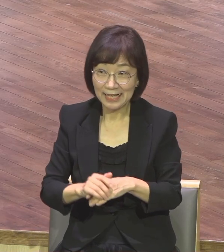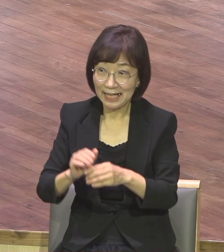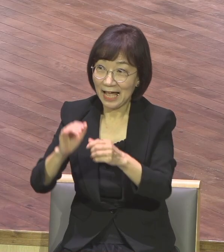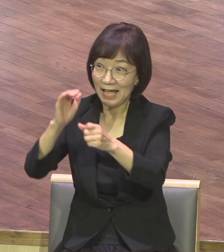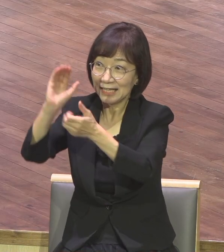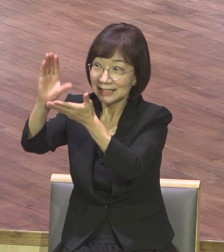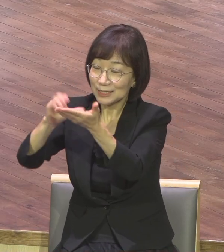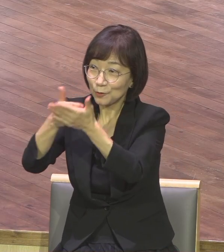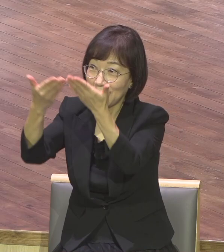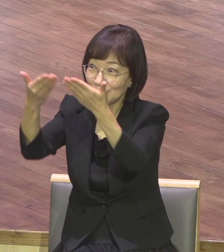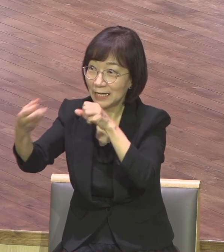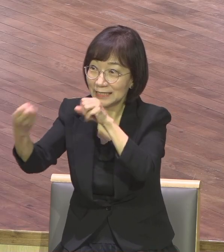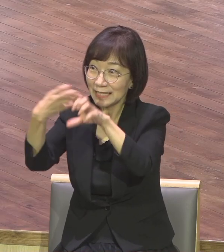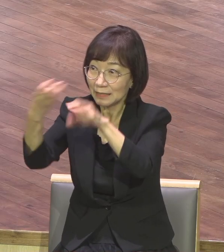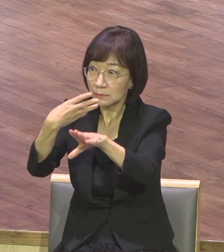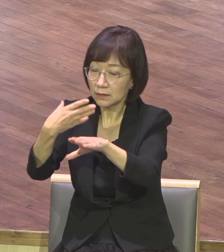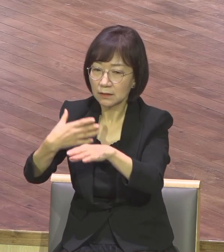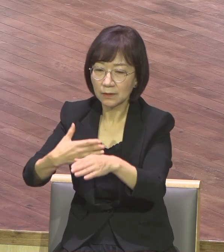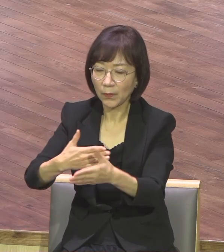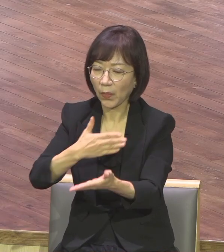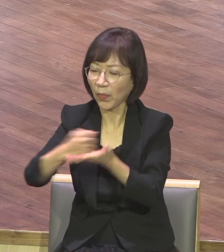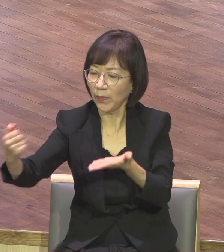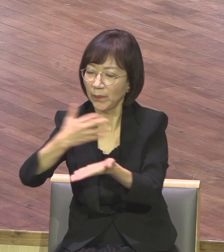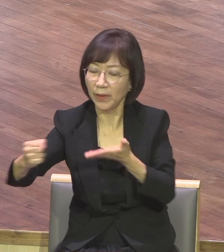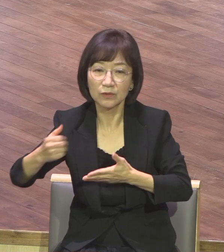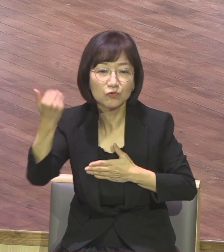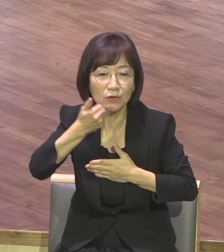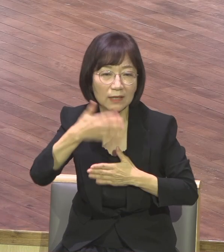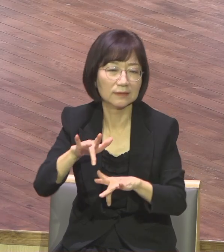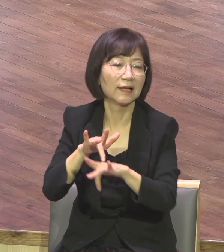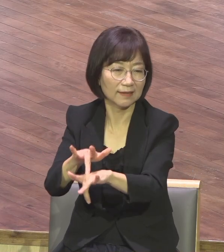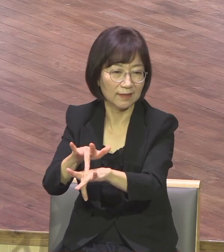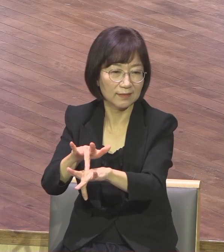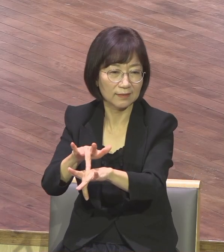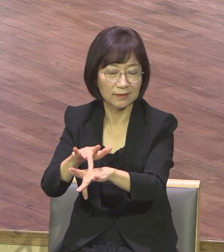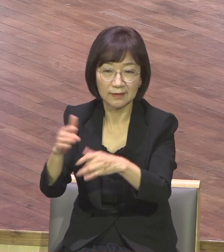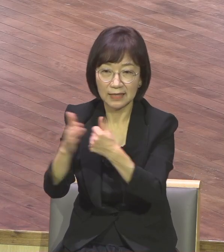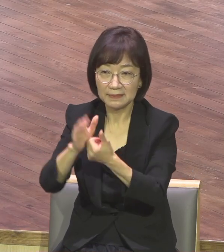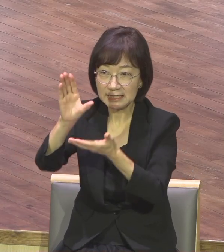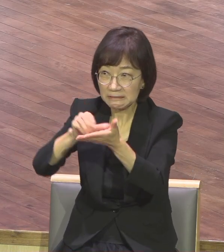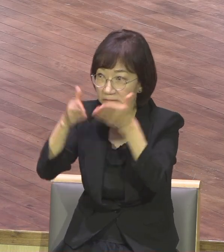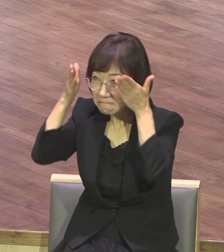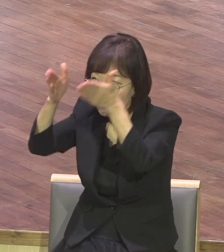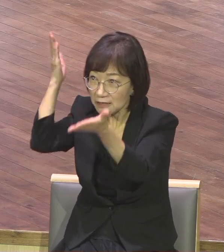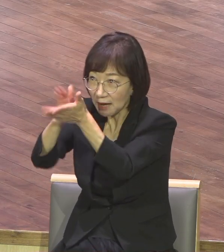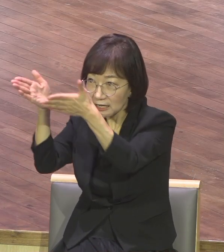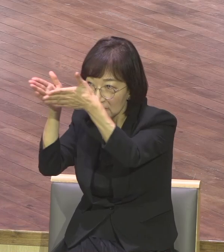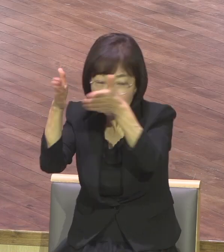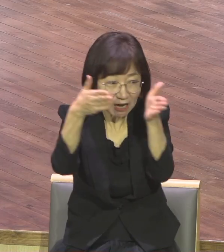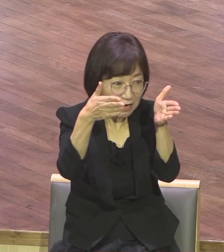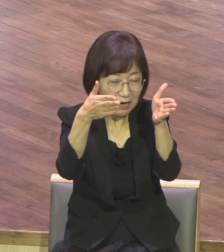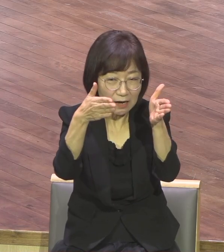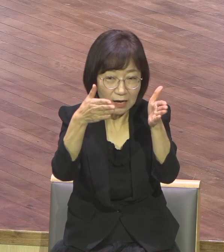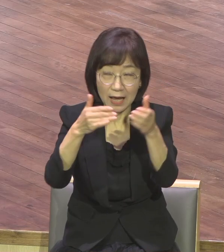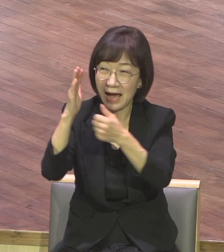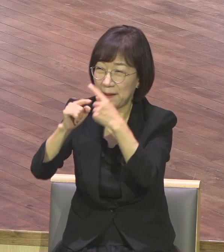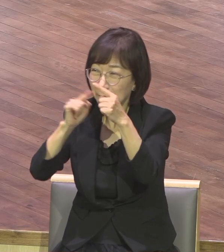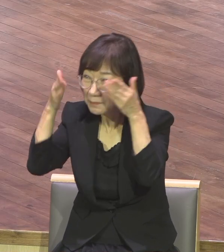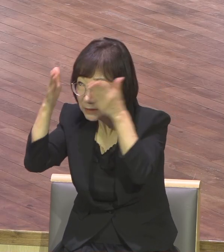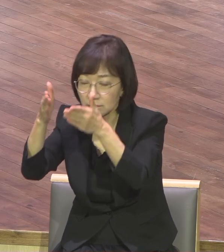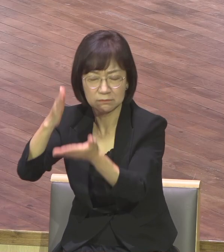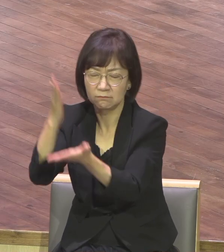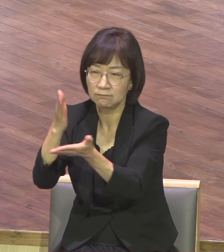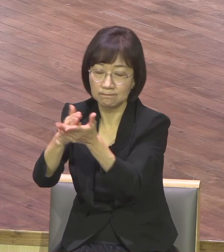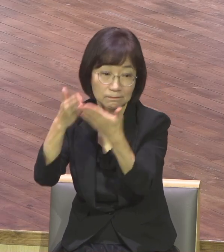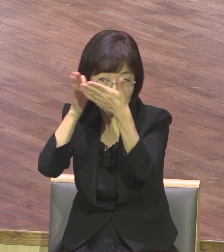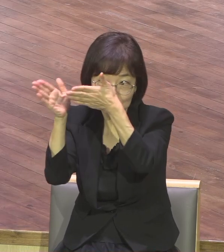다 뺏기도록 사단은 계속 오직이 못 되도록, 응? 하나님의 말씀에 집중하지 못하도록,